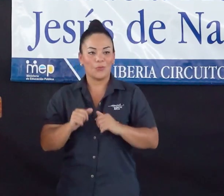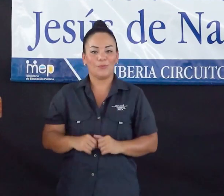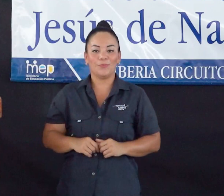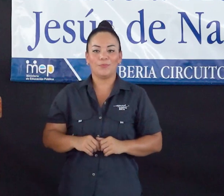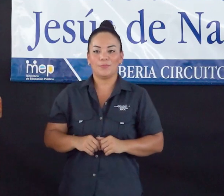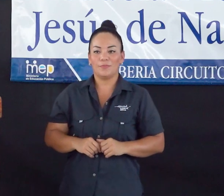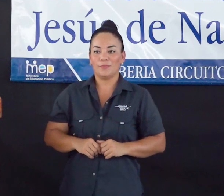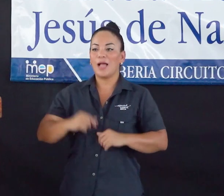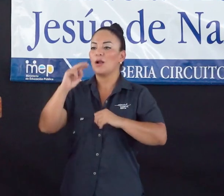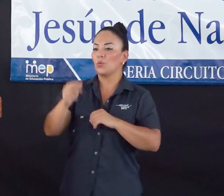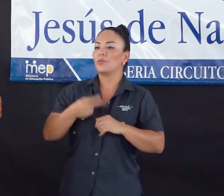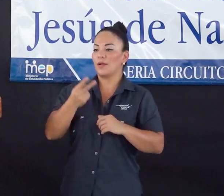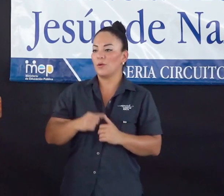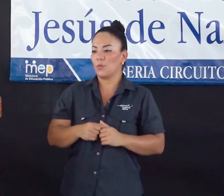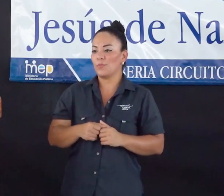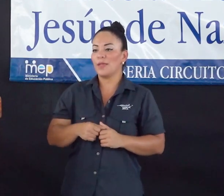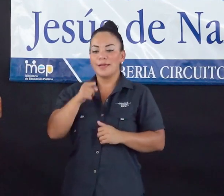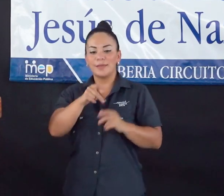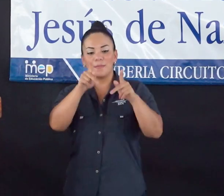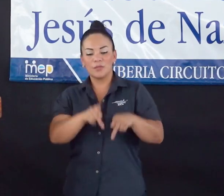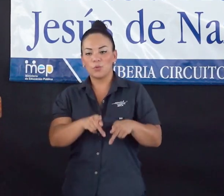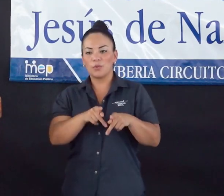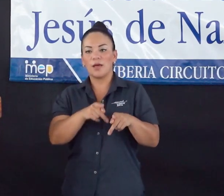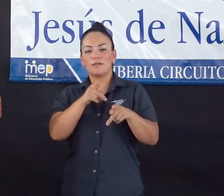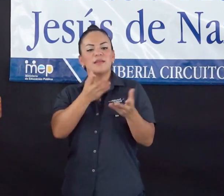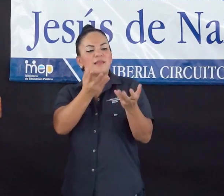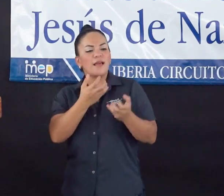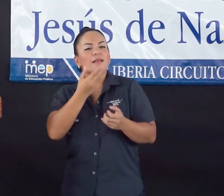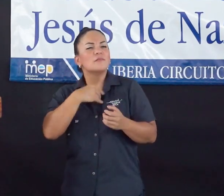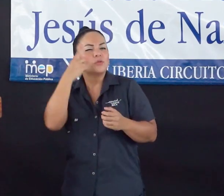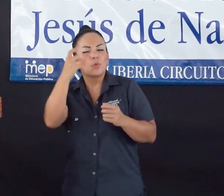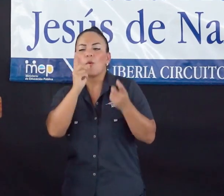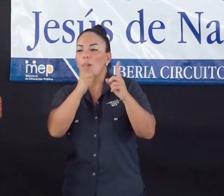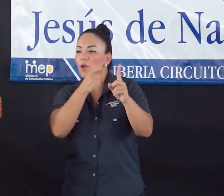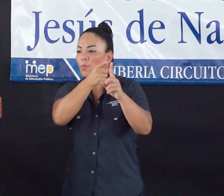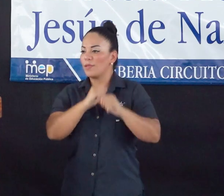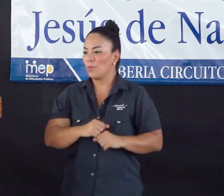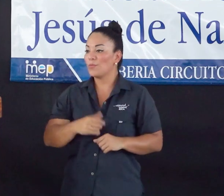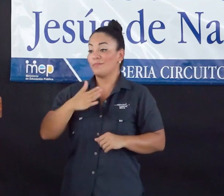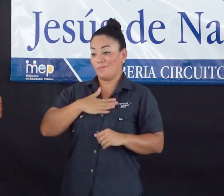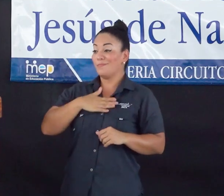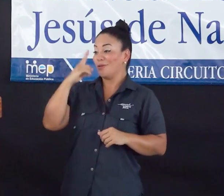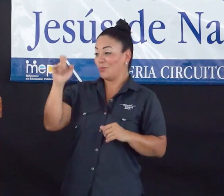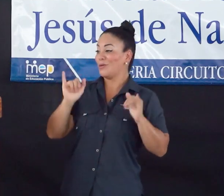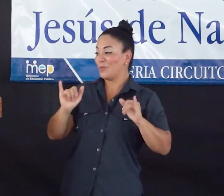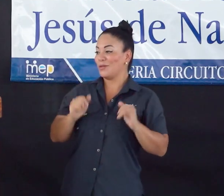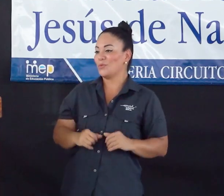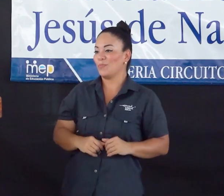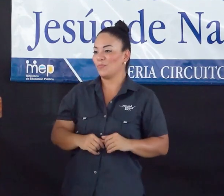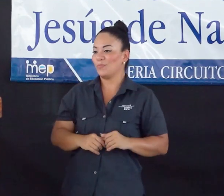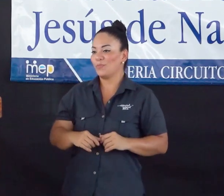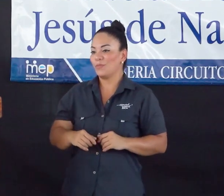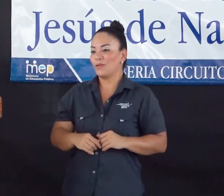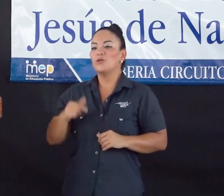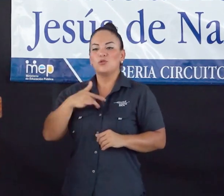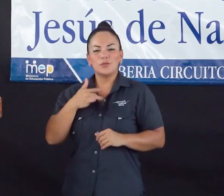persona, sino a dónde quiere ir. Ese es mi sueño. Y estoy seguro que ese sueño